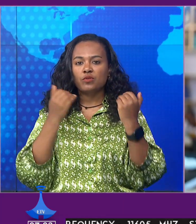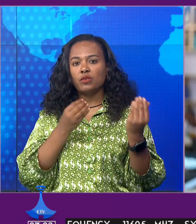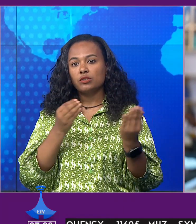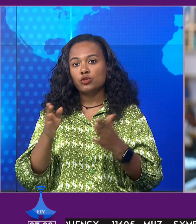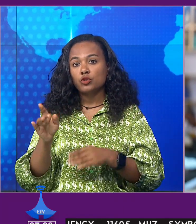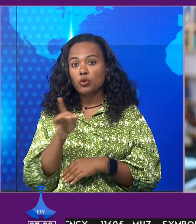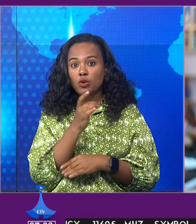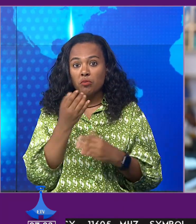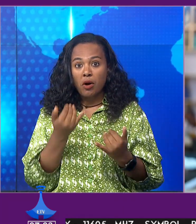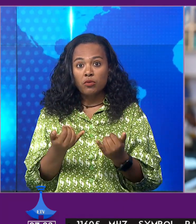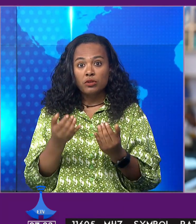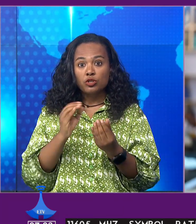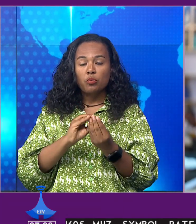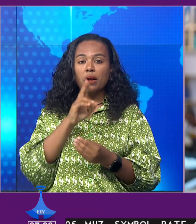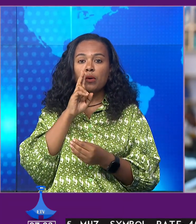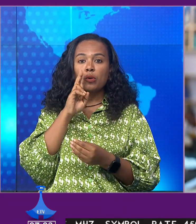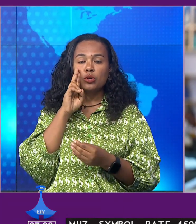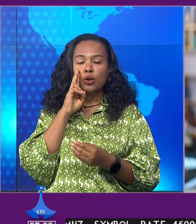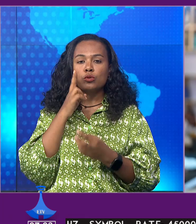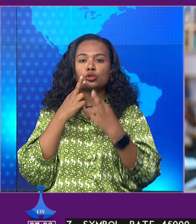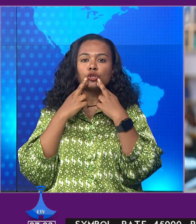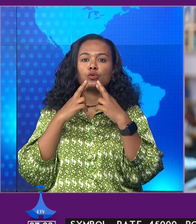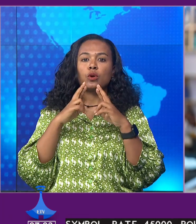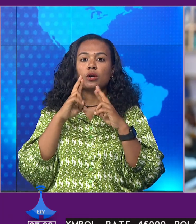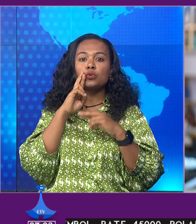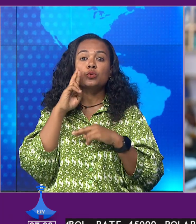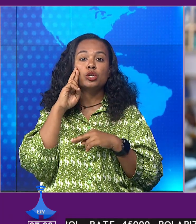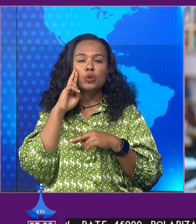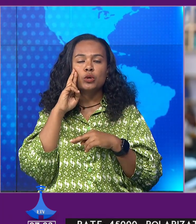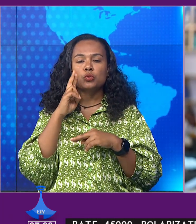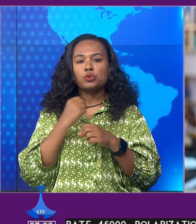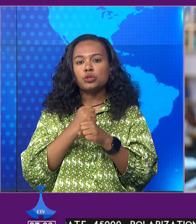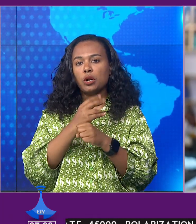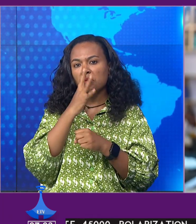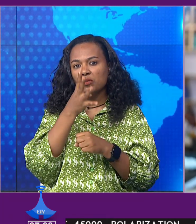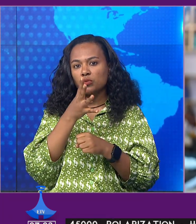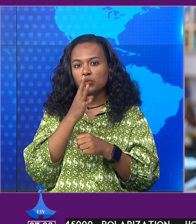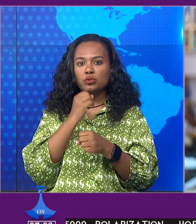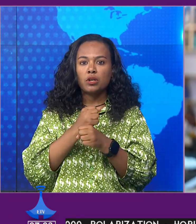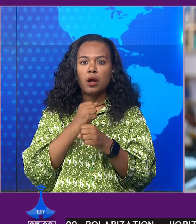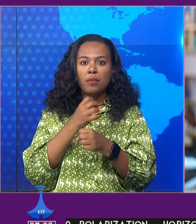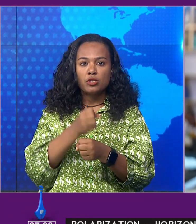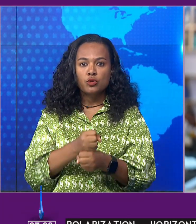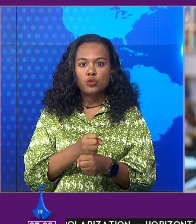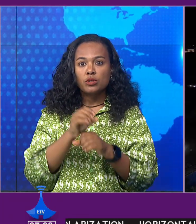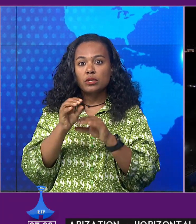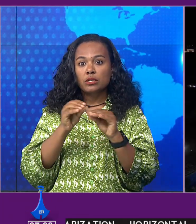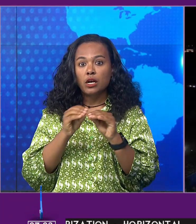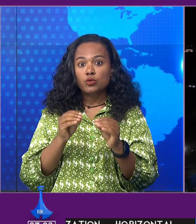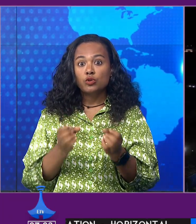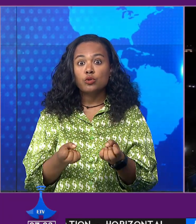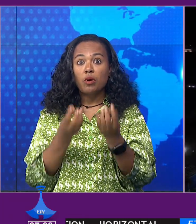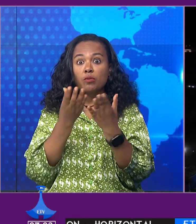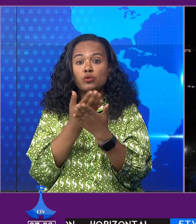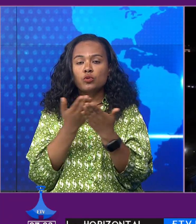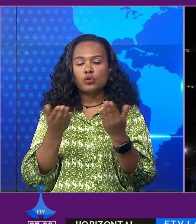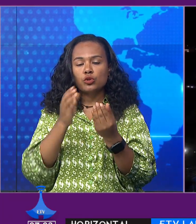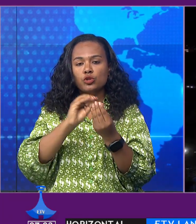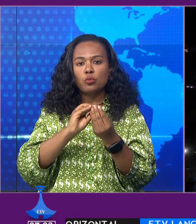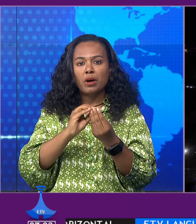ቢሆንም አሁን ተጨማሪ ሆቴሎች፣ ሬስቶራንቶች፣ ስራ የሚፈጥሩ ስራ የሚያስይዙ እንቅስቃሴን የሚያበዙ ጉዳዮች ደግሞ